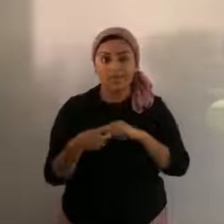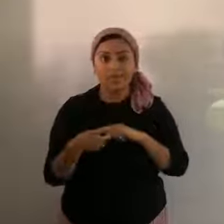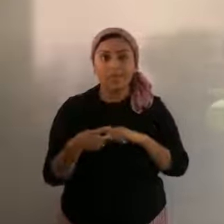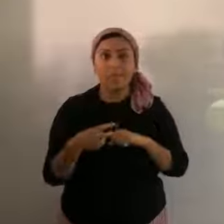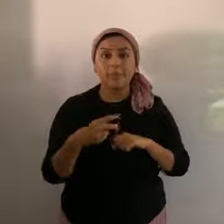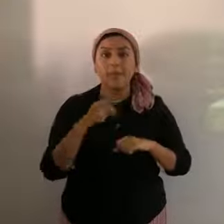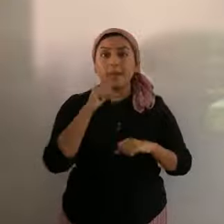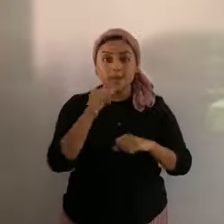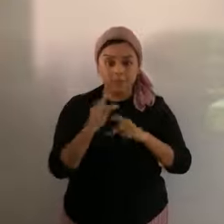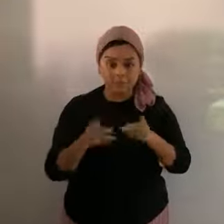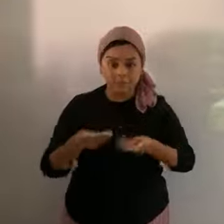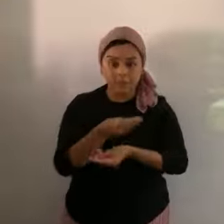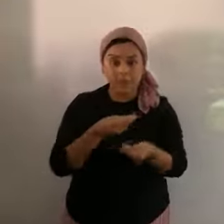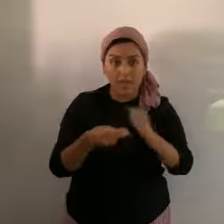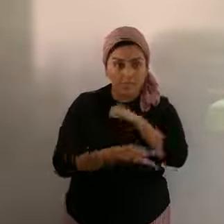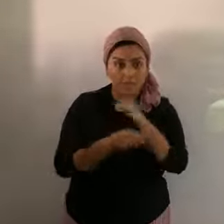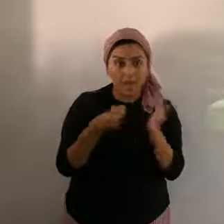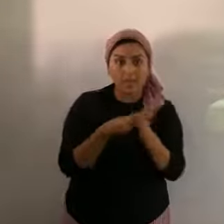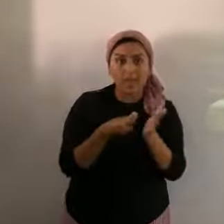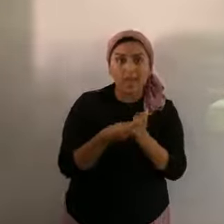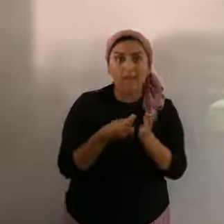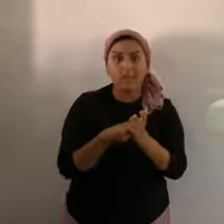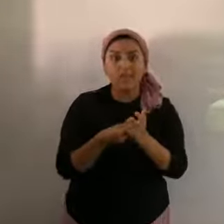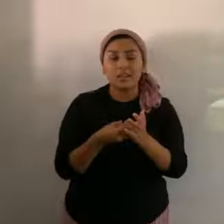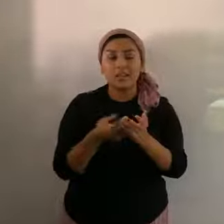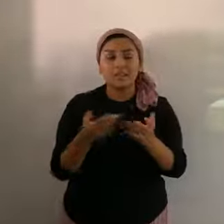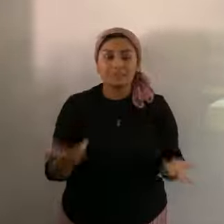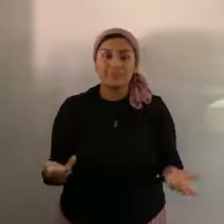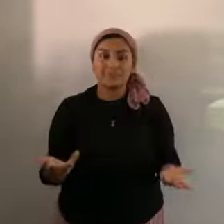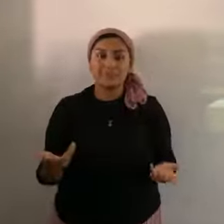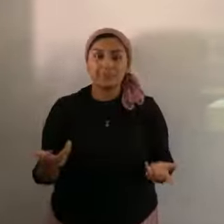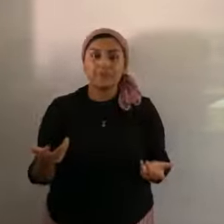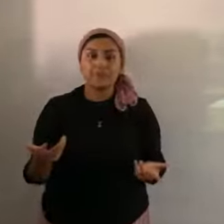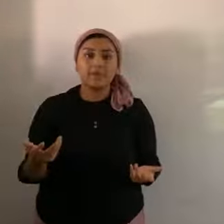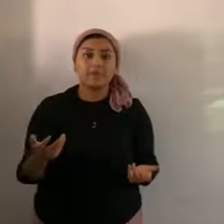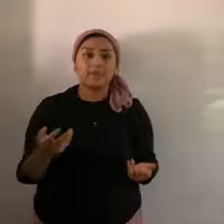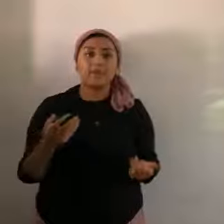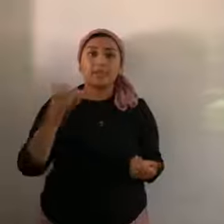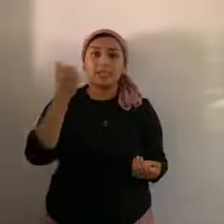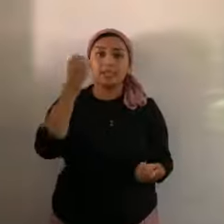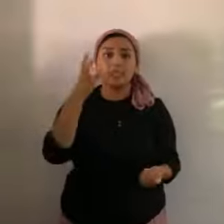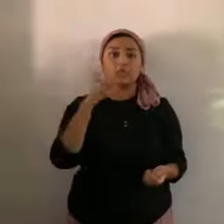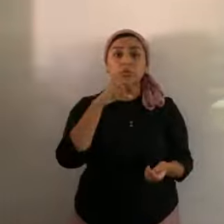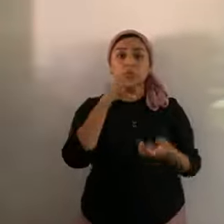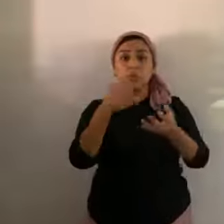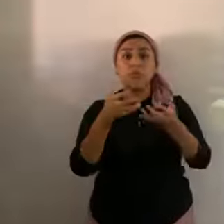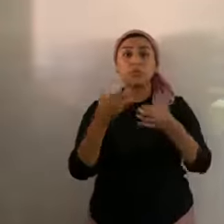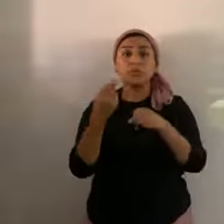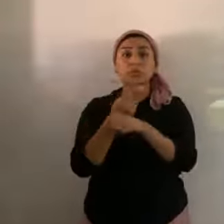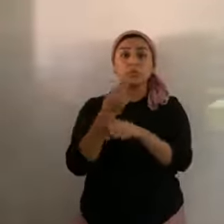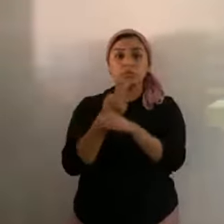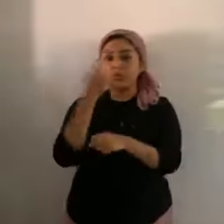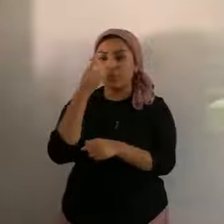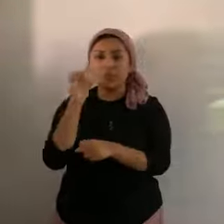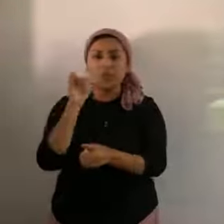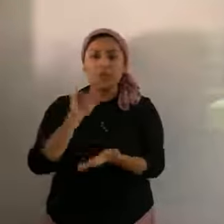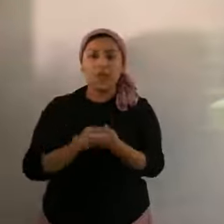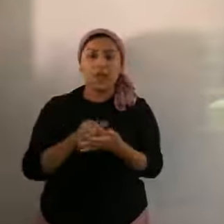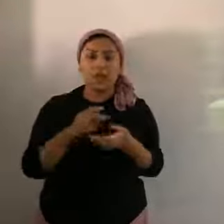menos extorsiones, menos fraudes. Entonces, no quería Yahshua que se utilizara para eso.